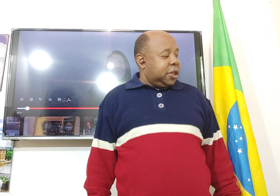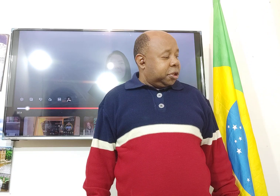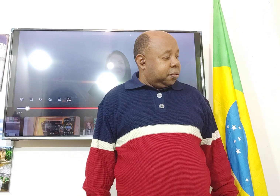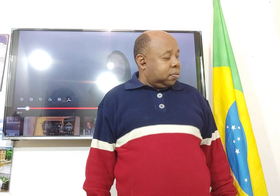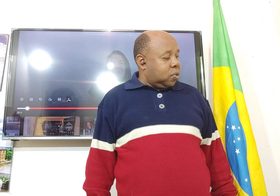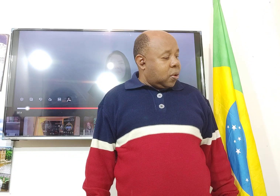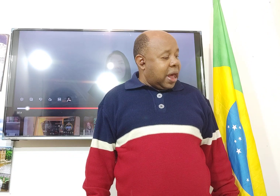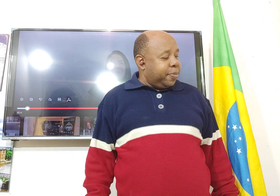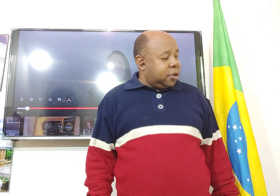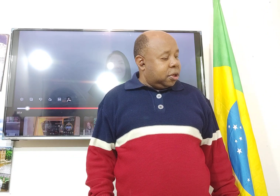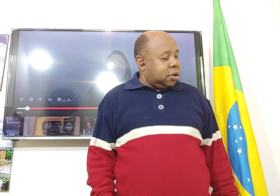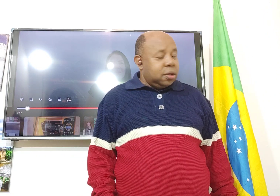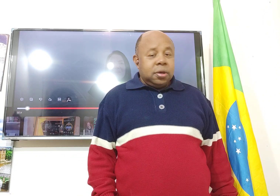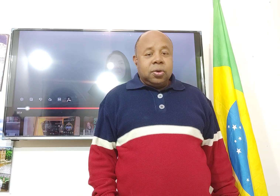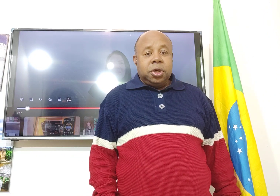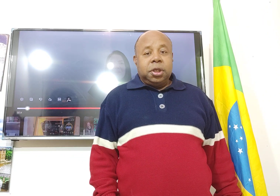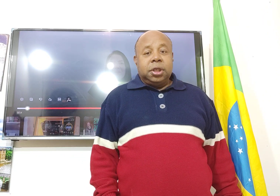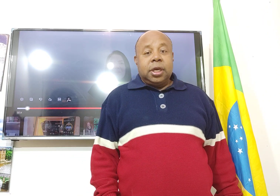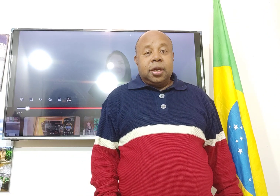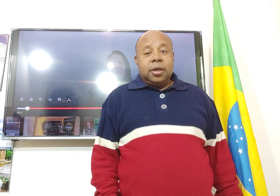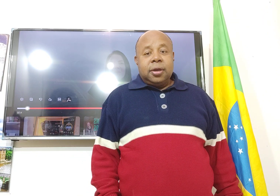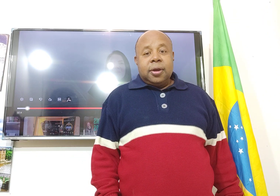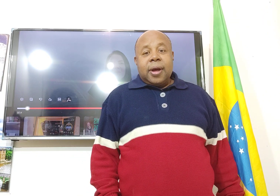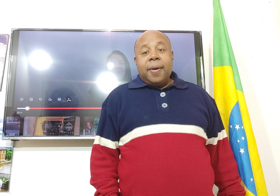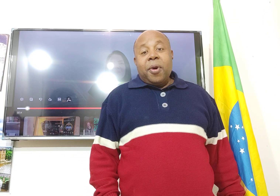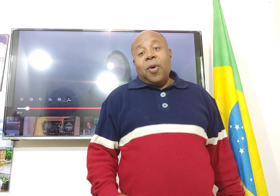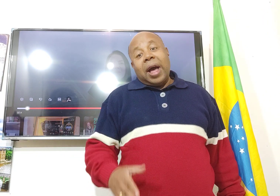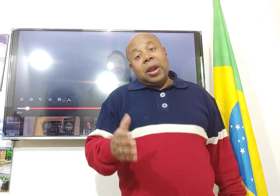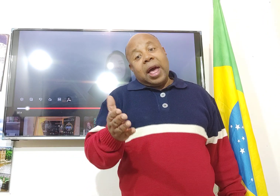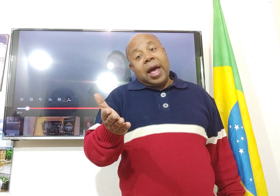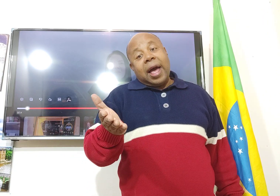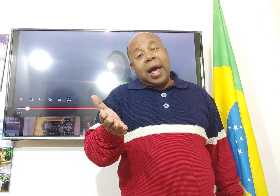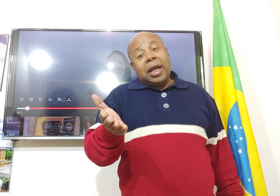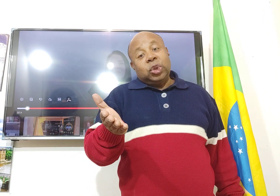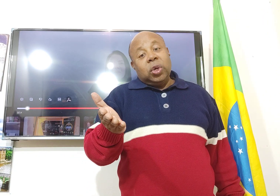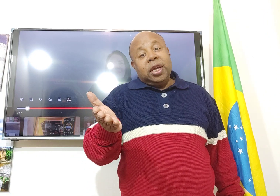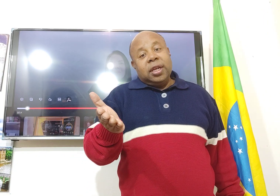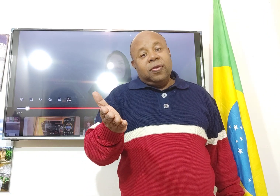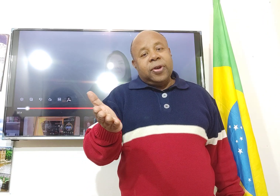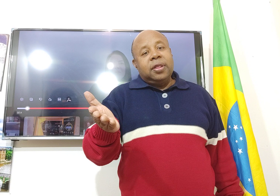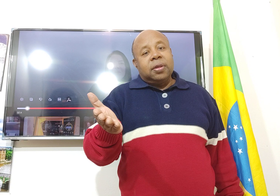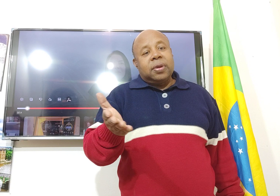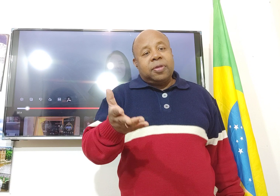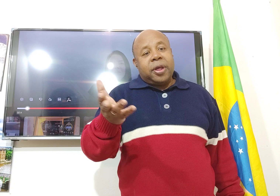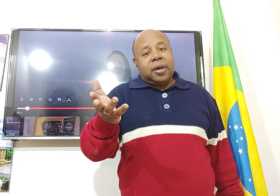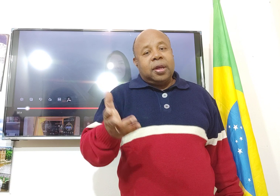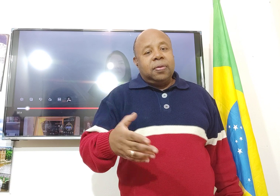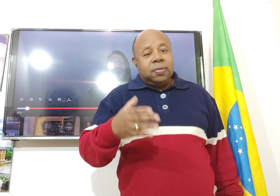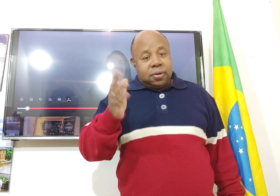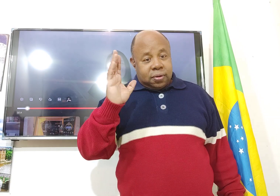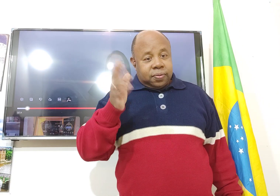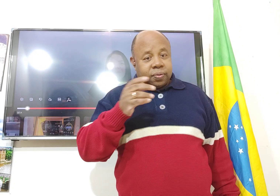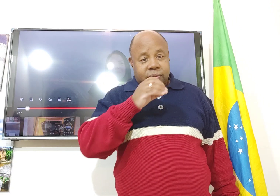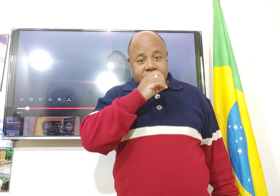parede com lápis com giz de cera. Bom, a Julinha ainda não fez isso, né? Espero que ela não,